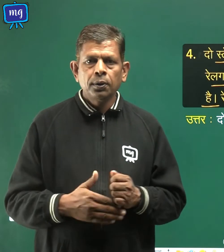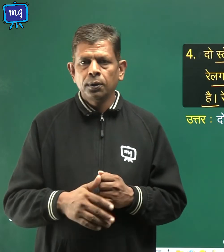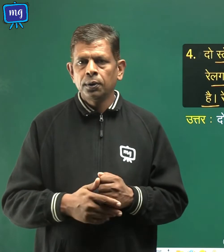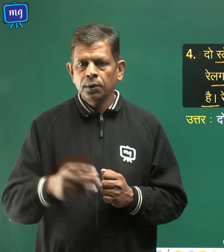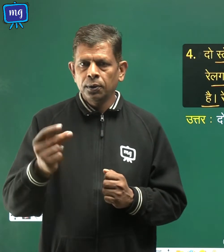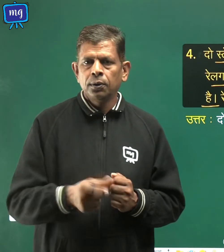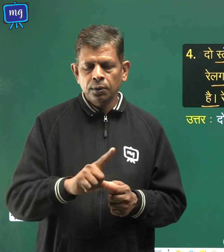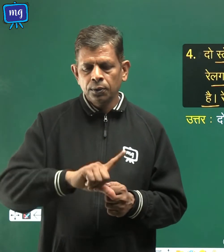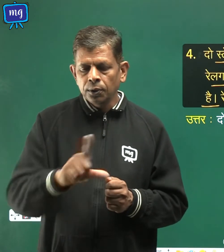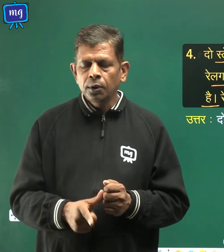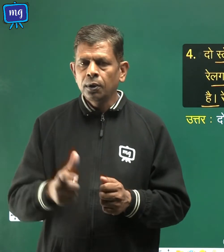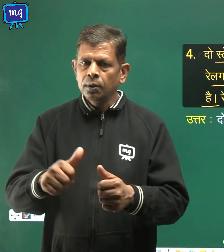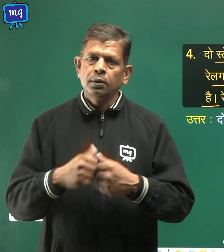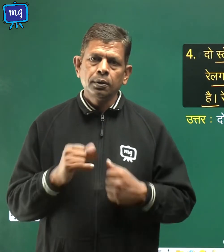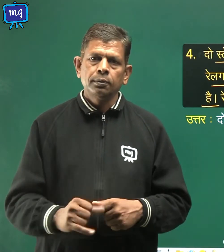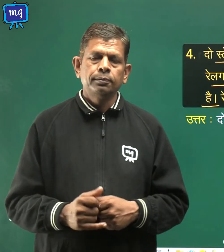है।